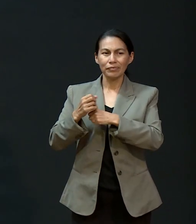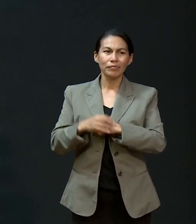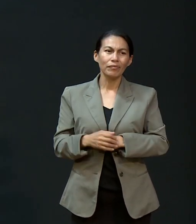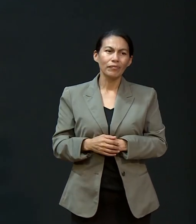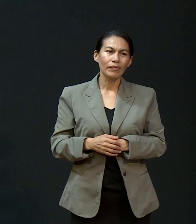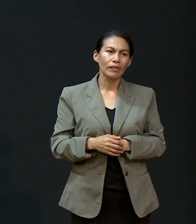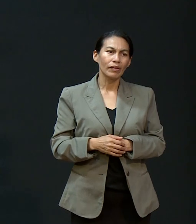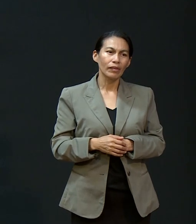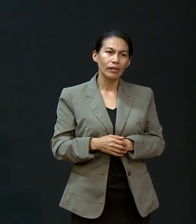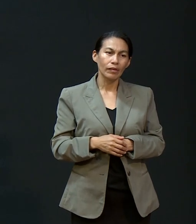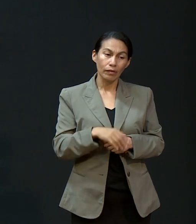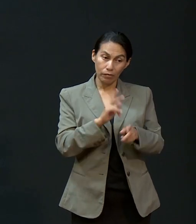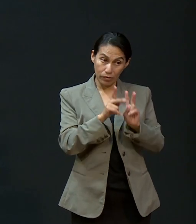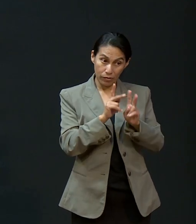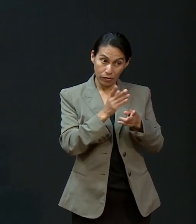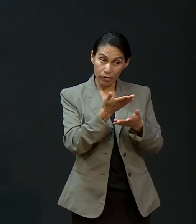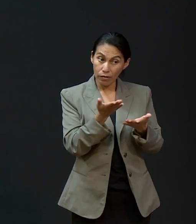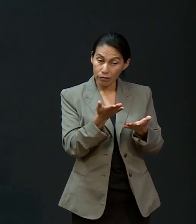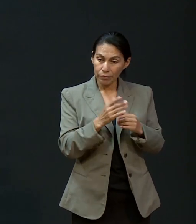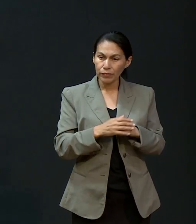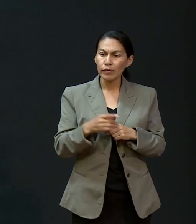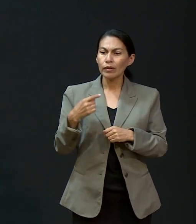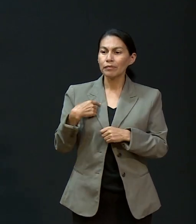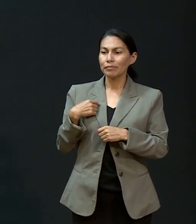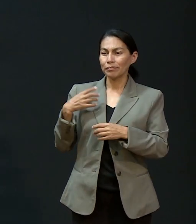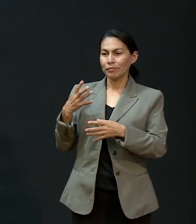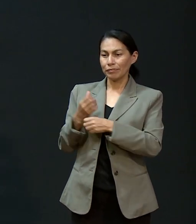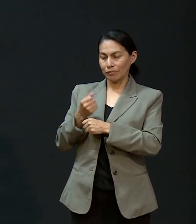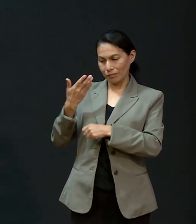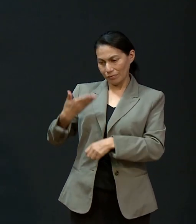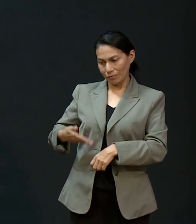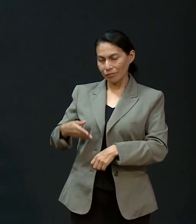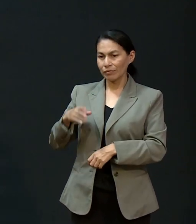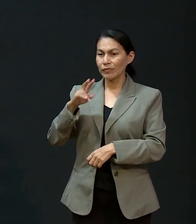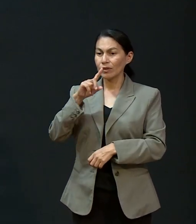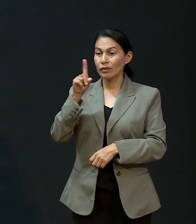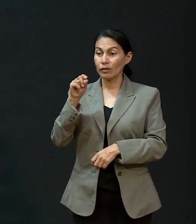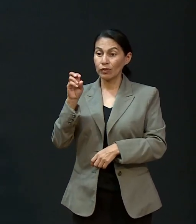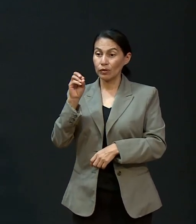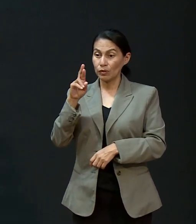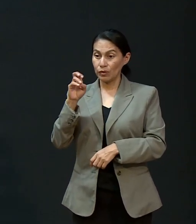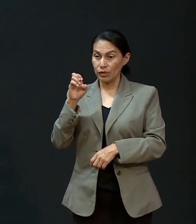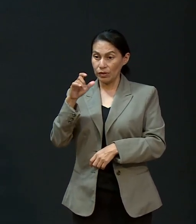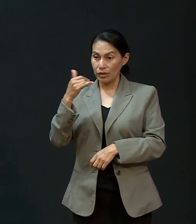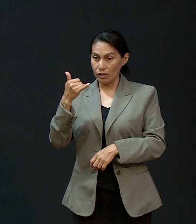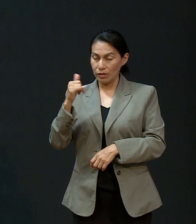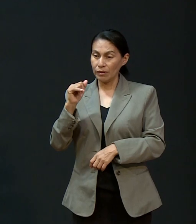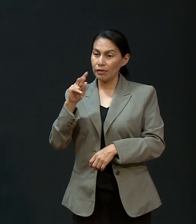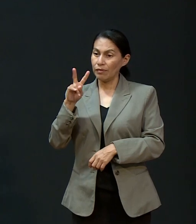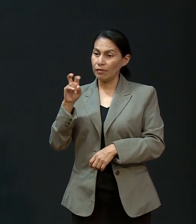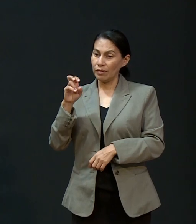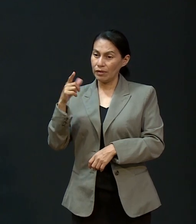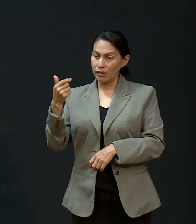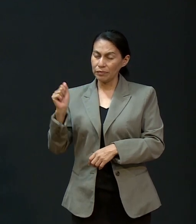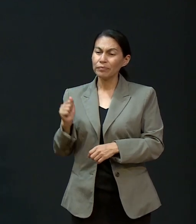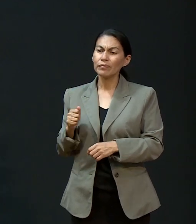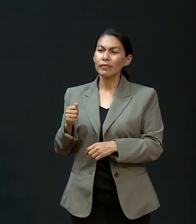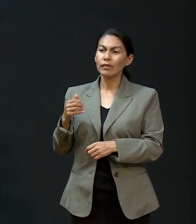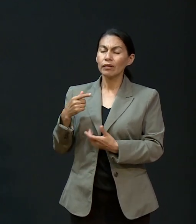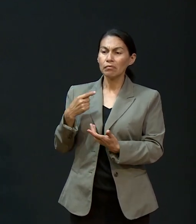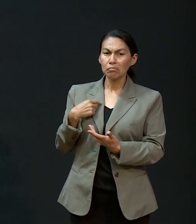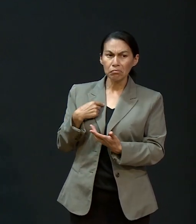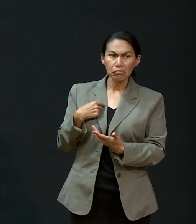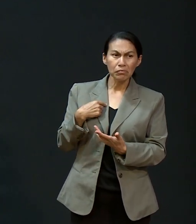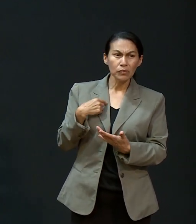bueno, pues soy Soreli Vela. Nací aquí en Montemorelos. Estudié, pues, lo que